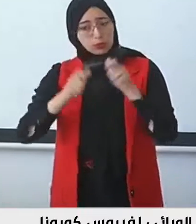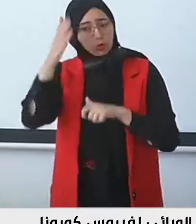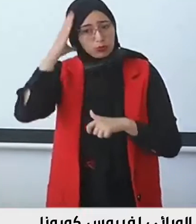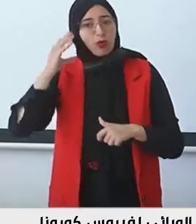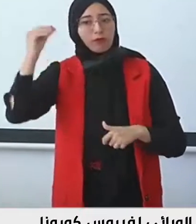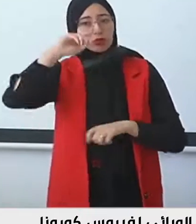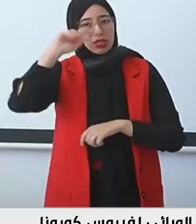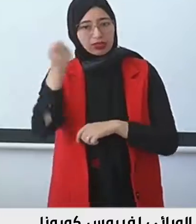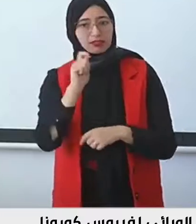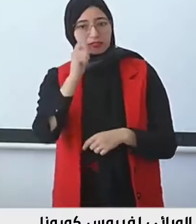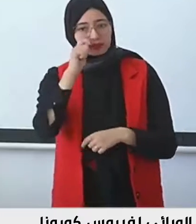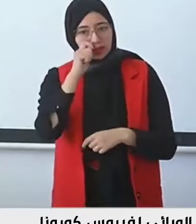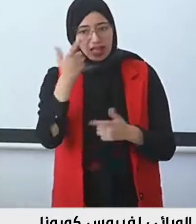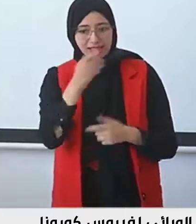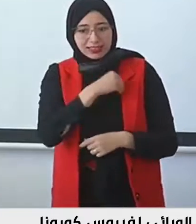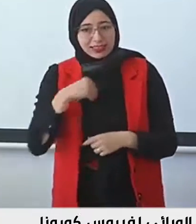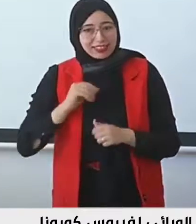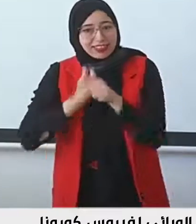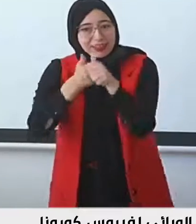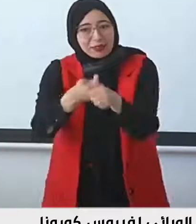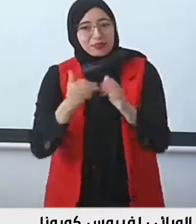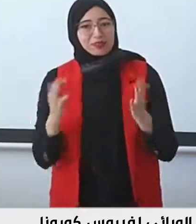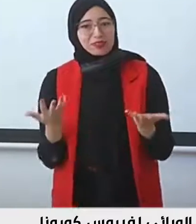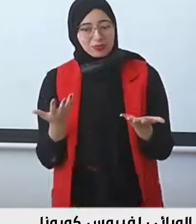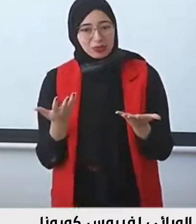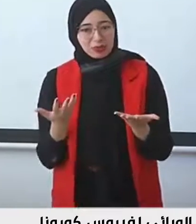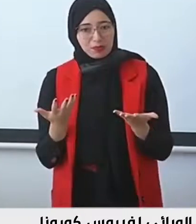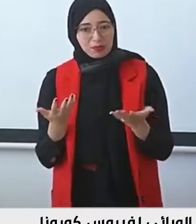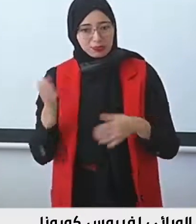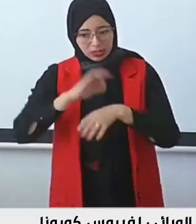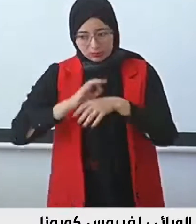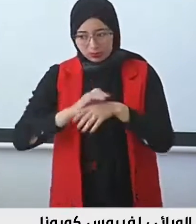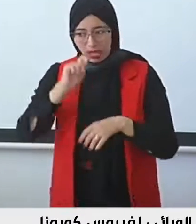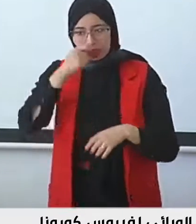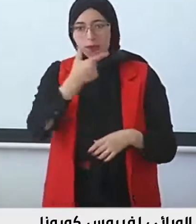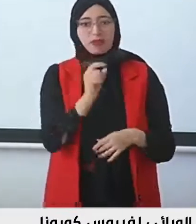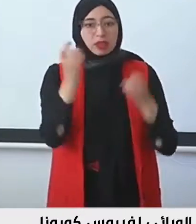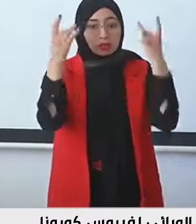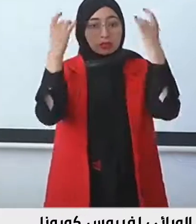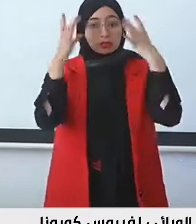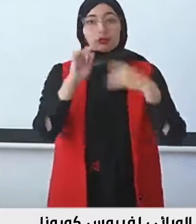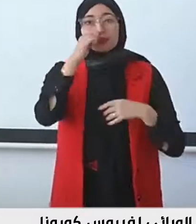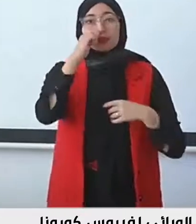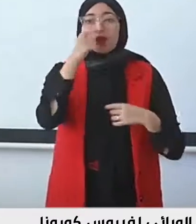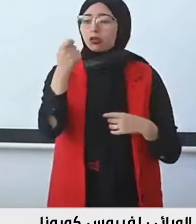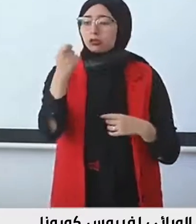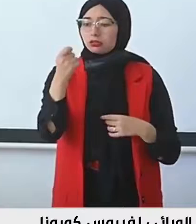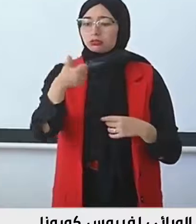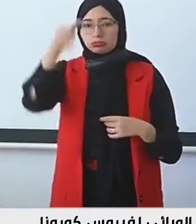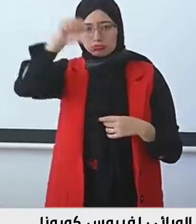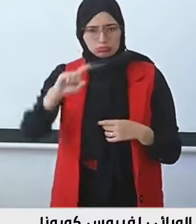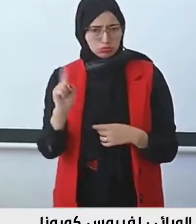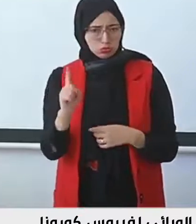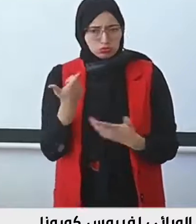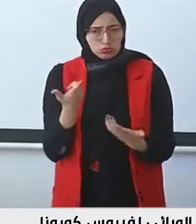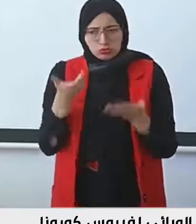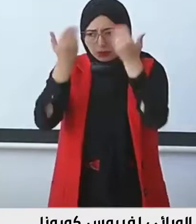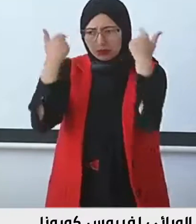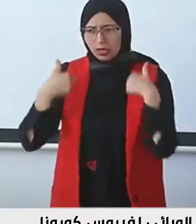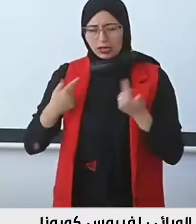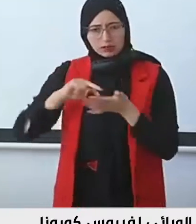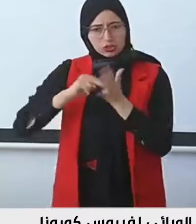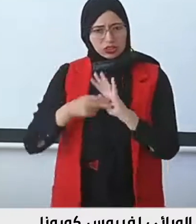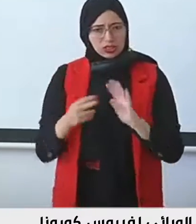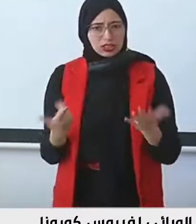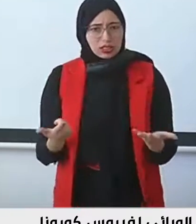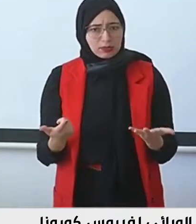هذه. سي تانات ميديكال لازمهم باش يقوموا به، فيه اخذ العينه، فيه من بعد تريتمون نتاع العينه هذيك، ومن بعد